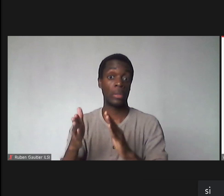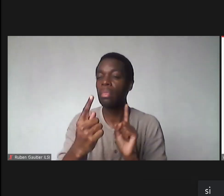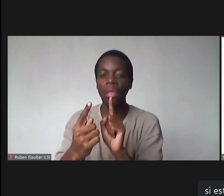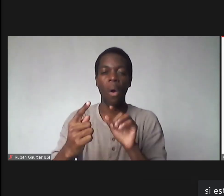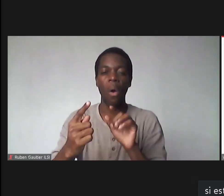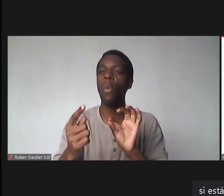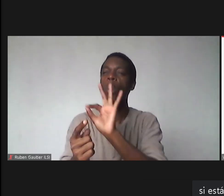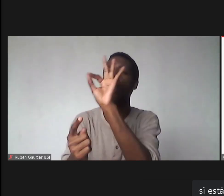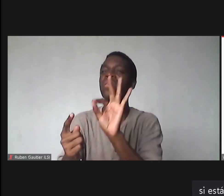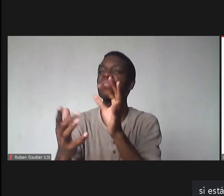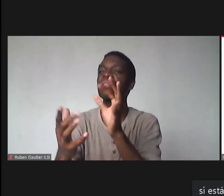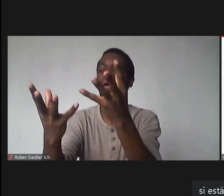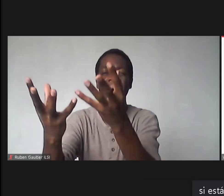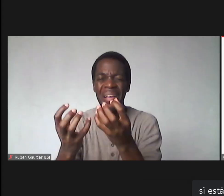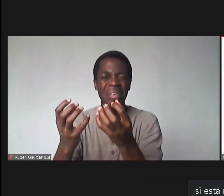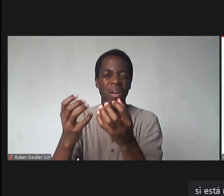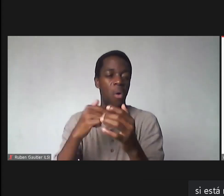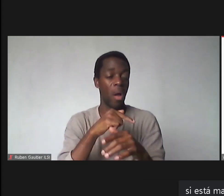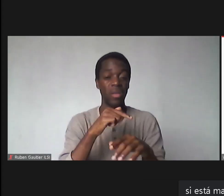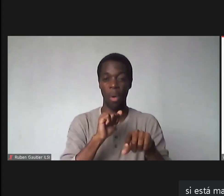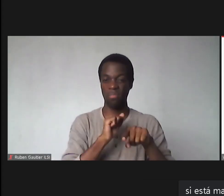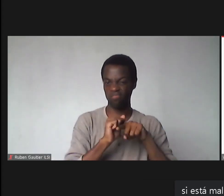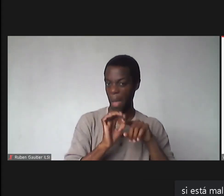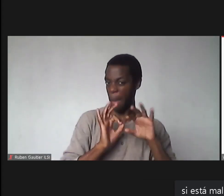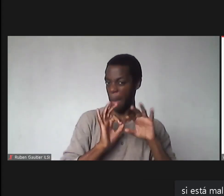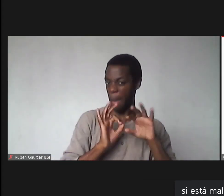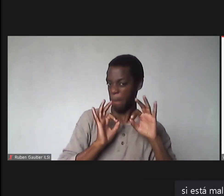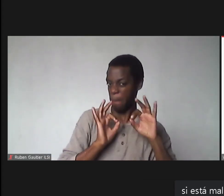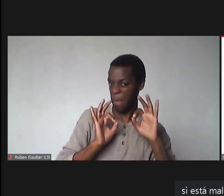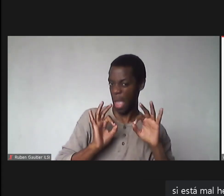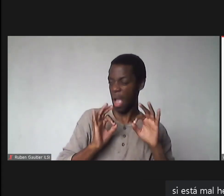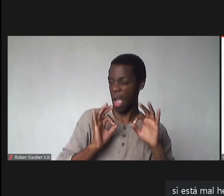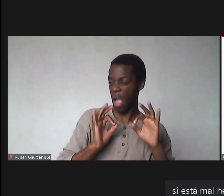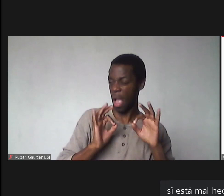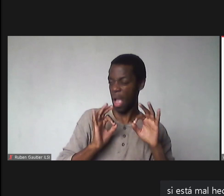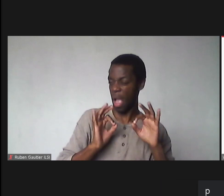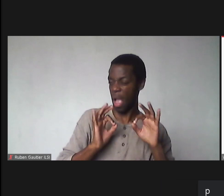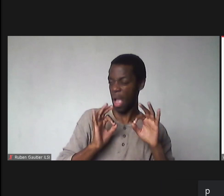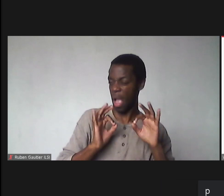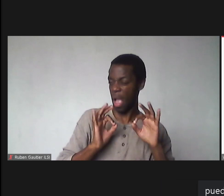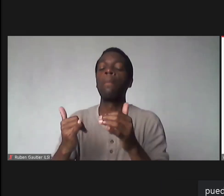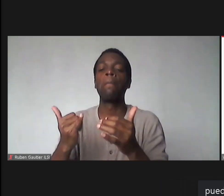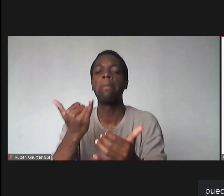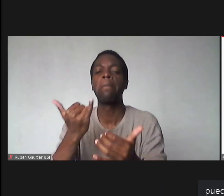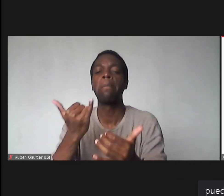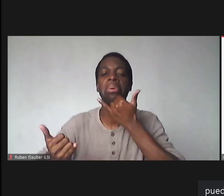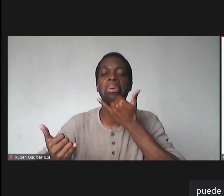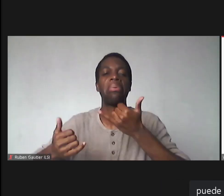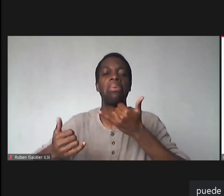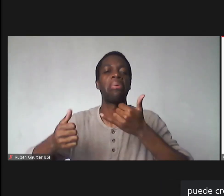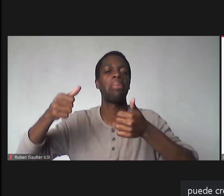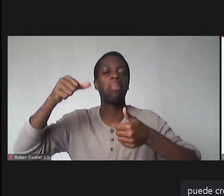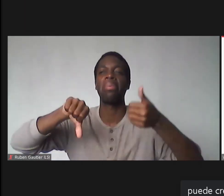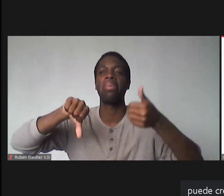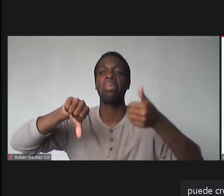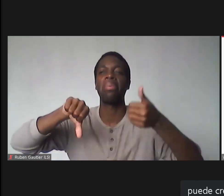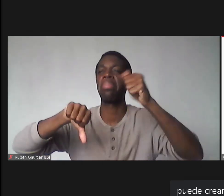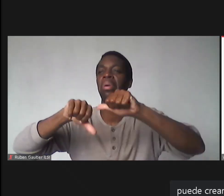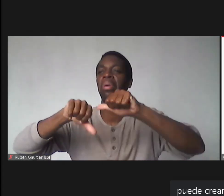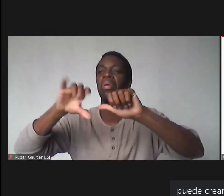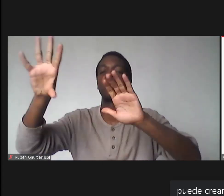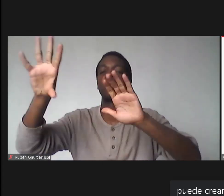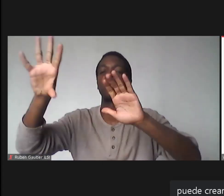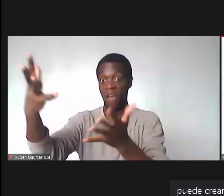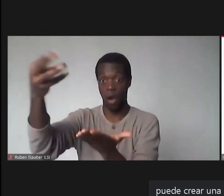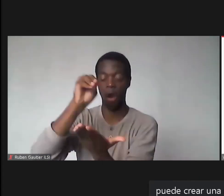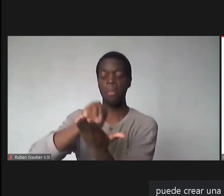esté bastante preparada para esto, puede crear vieses y puede crear una mala interpretación sobre estos